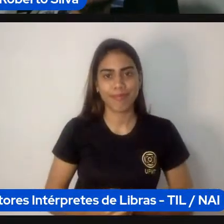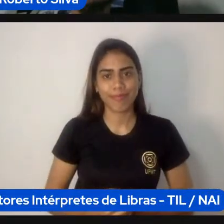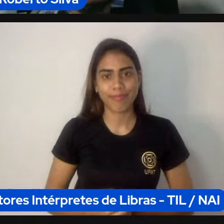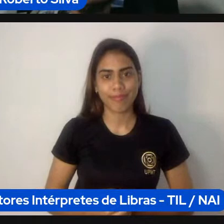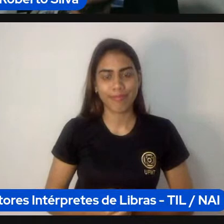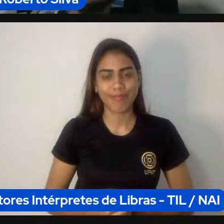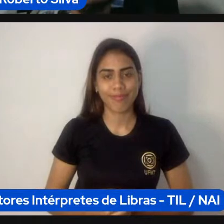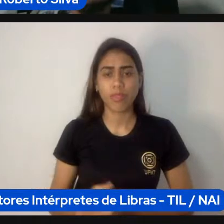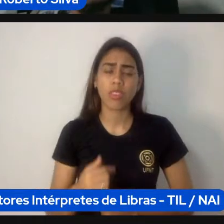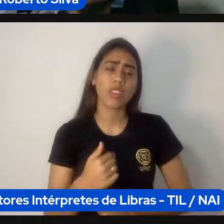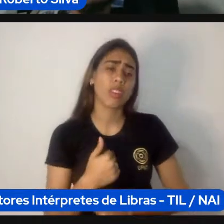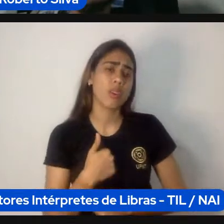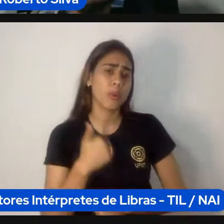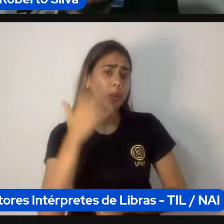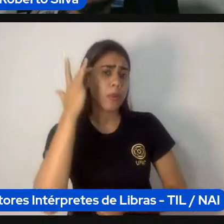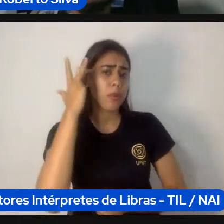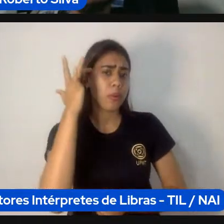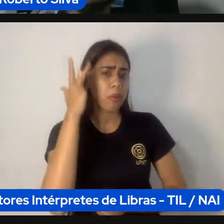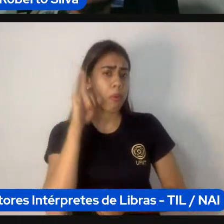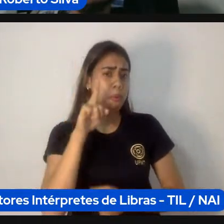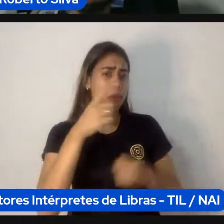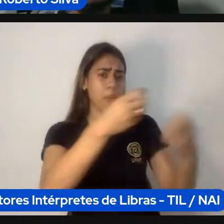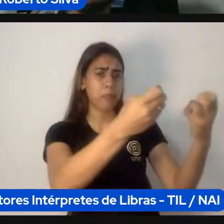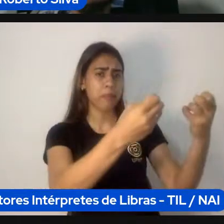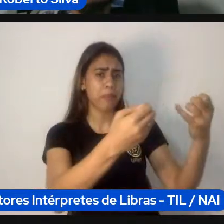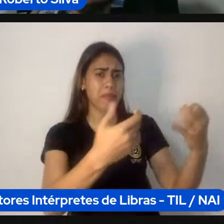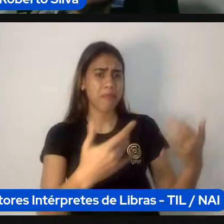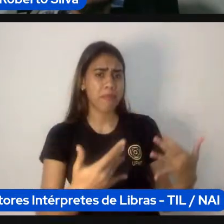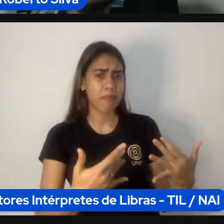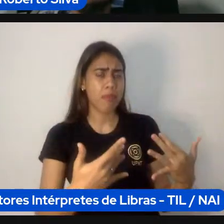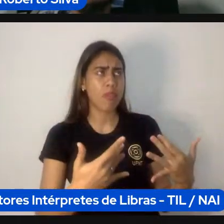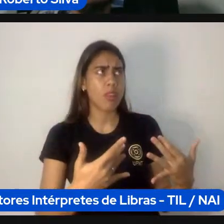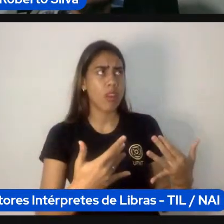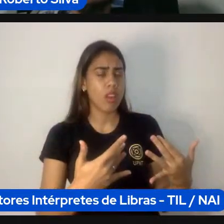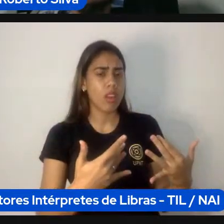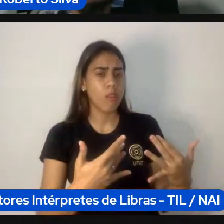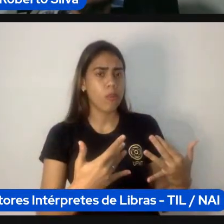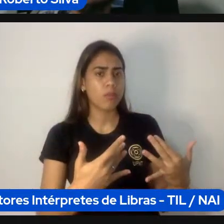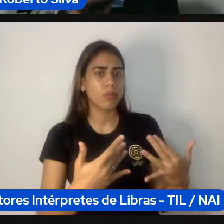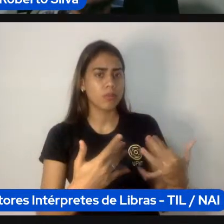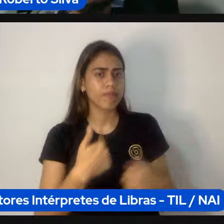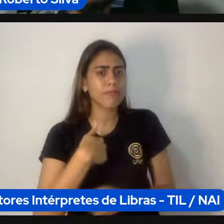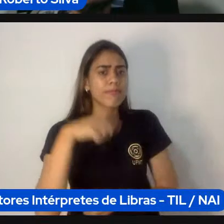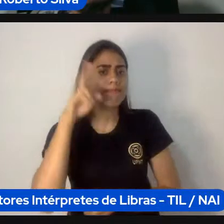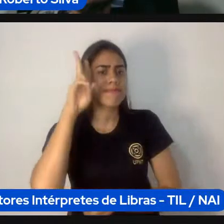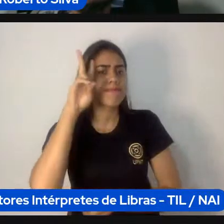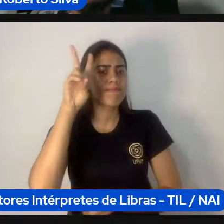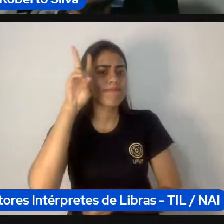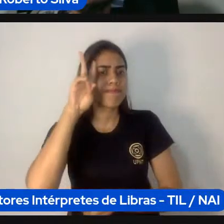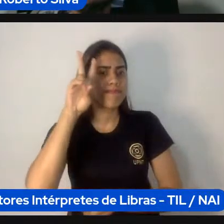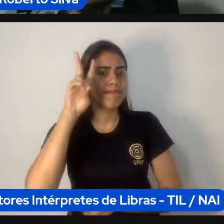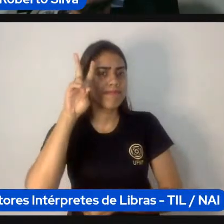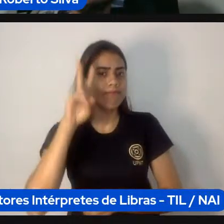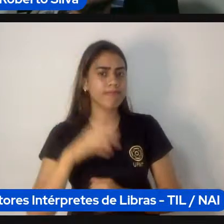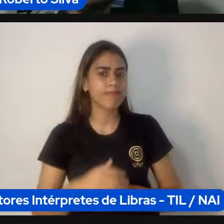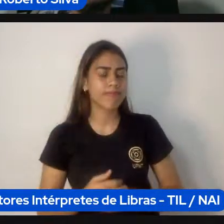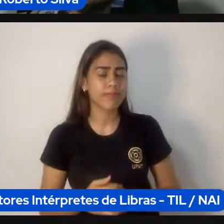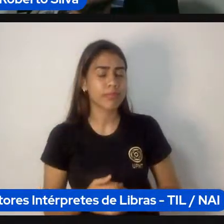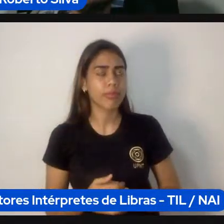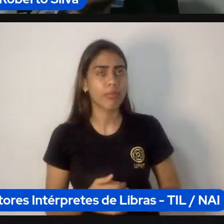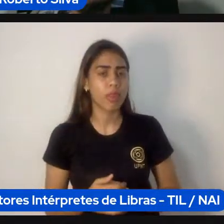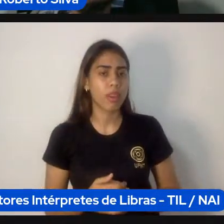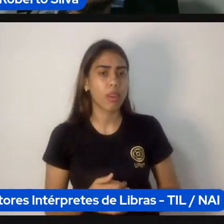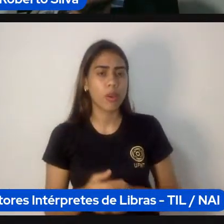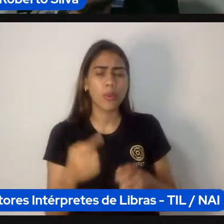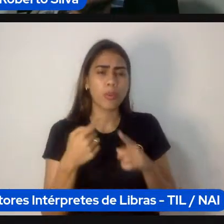traz uma questão que também me remete a por que a gente ainda é tímido.